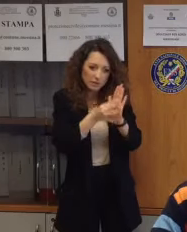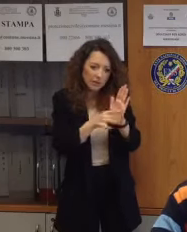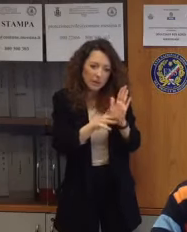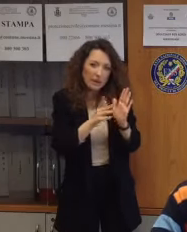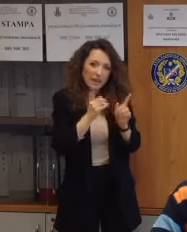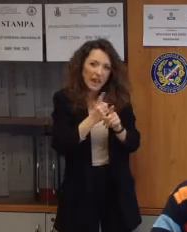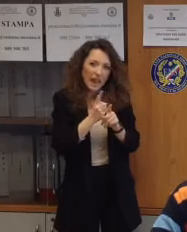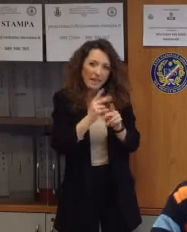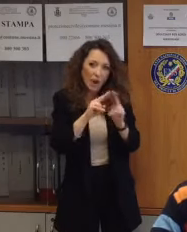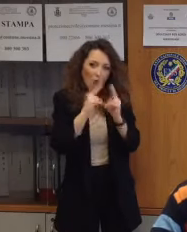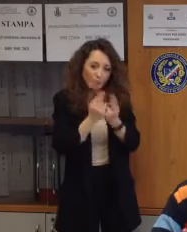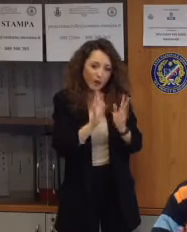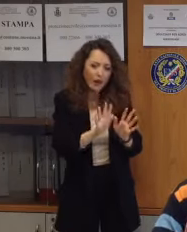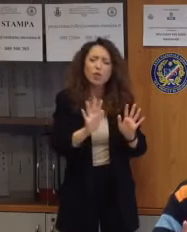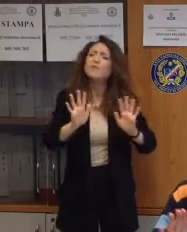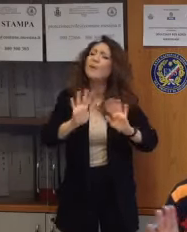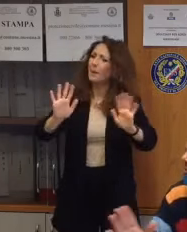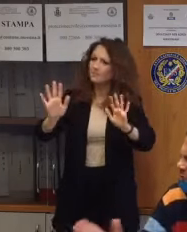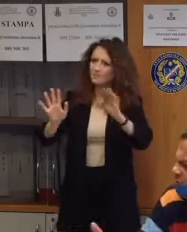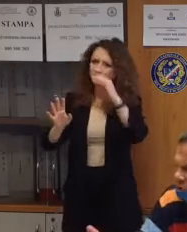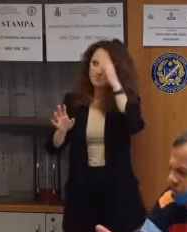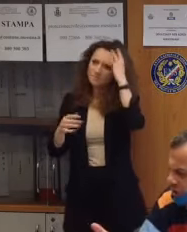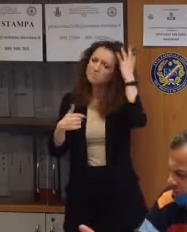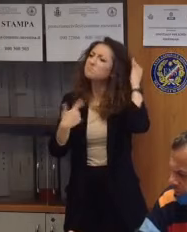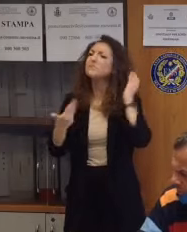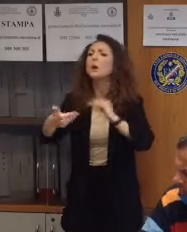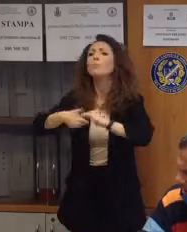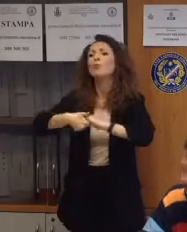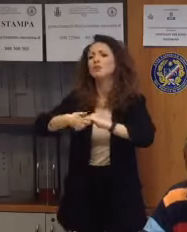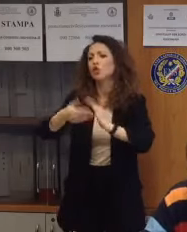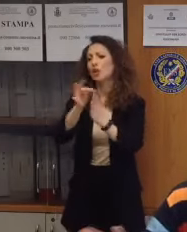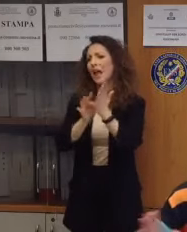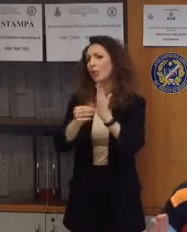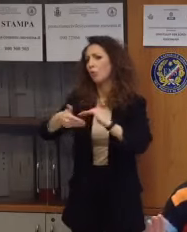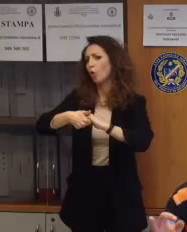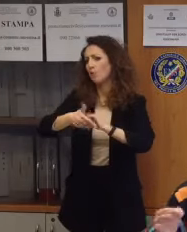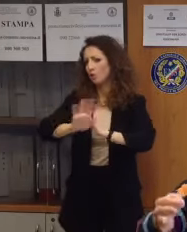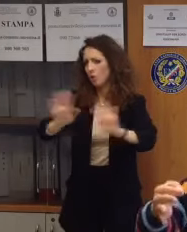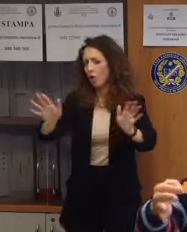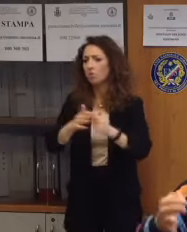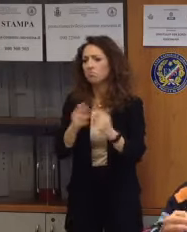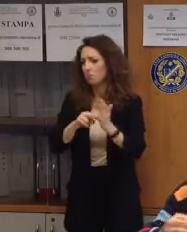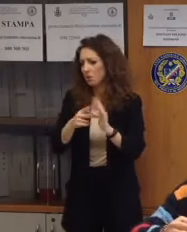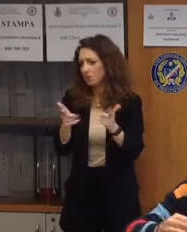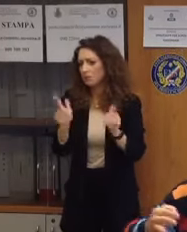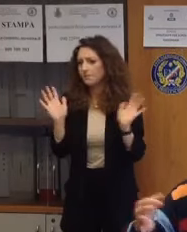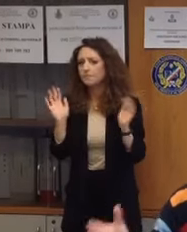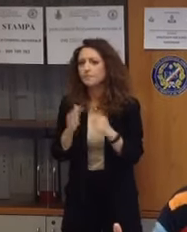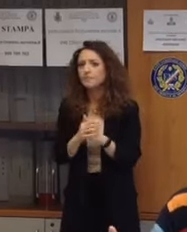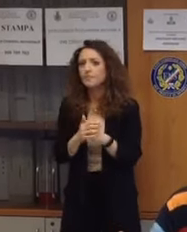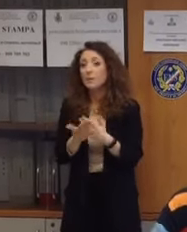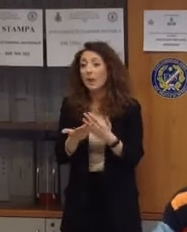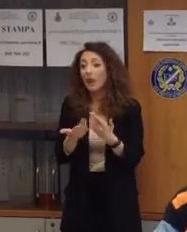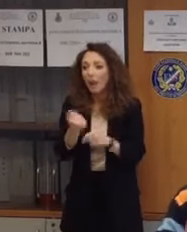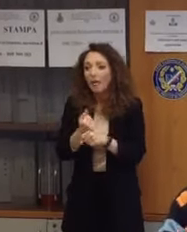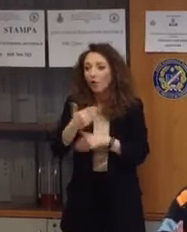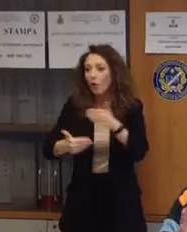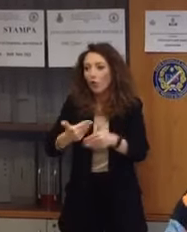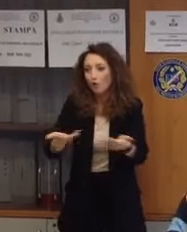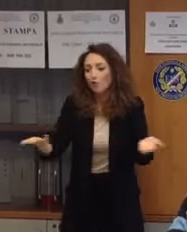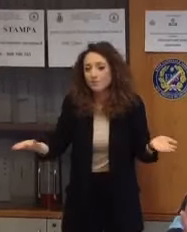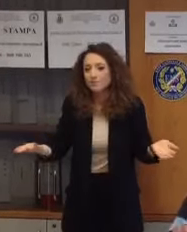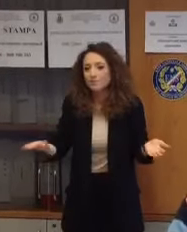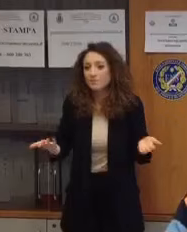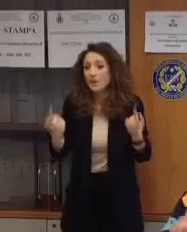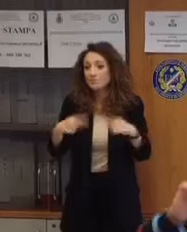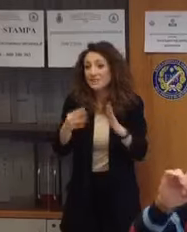Sì, sì, sì, ancora. Vabbè, io ho guardato un dato provvisorio, però non è un problema. Siccome ancora abbiamo un dato in itinere, io per ora il